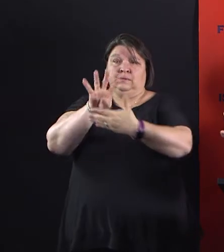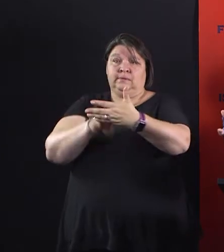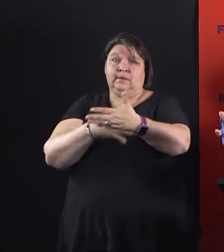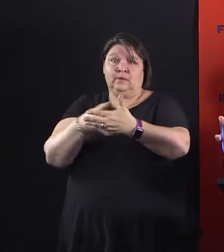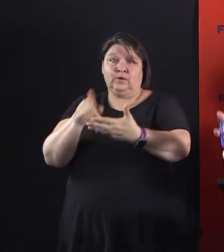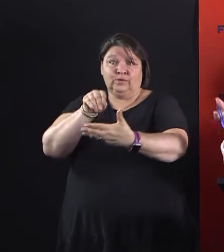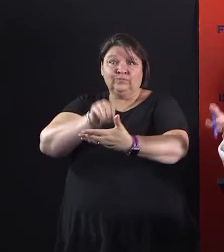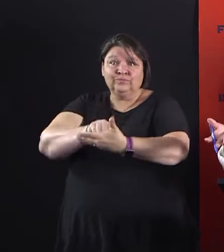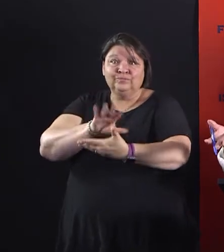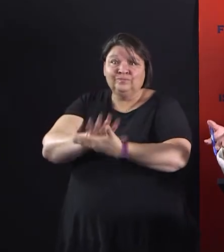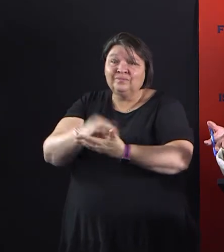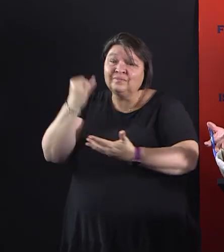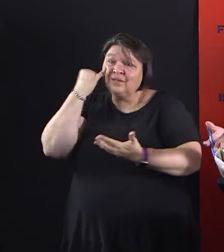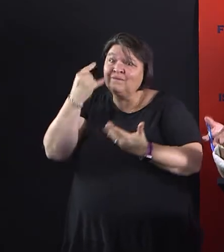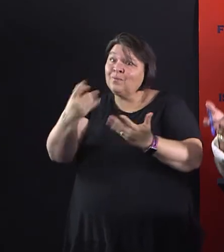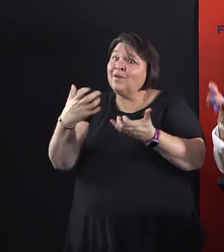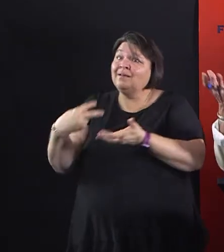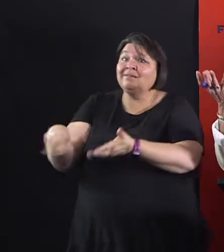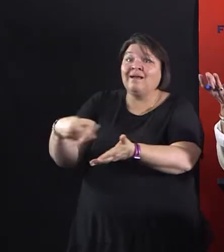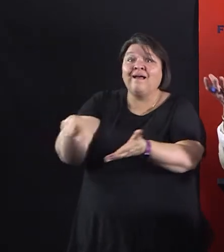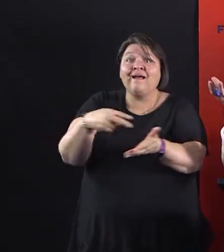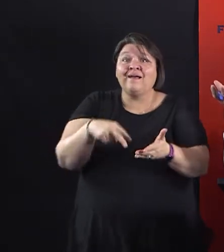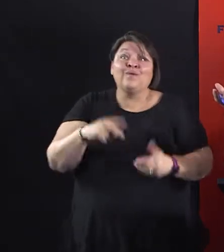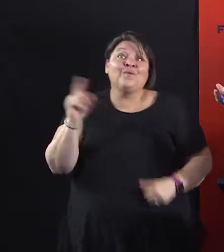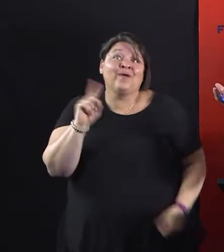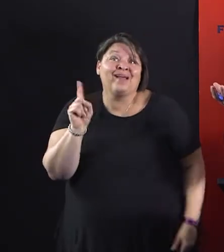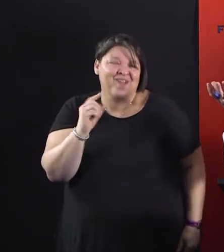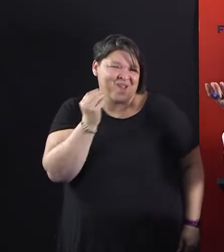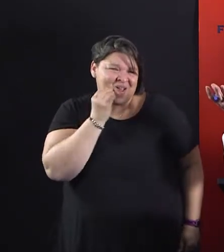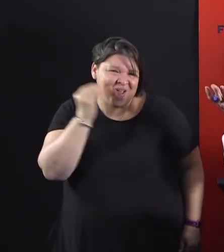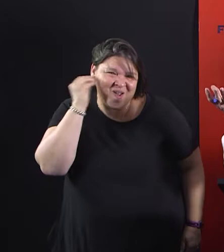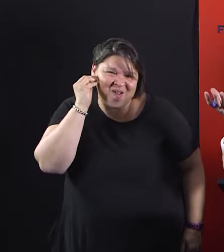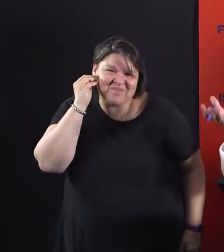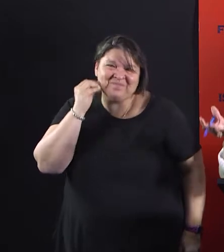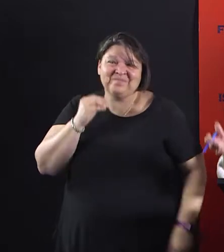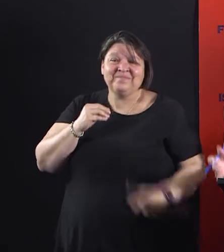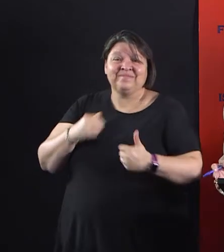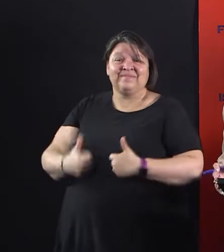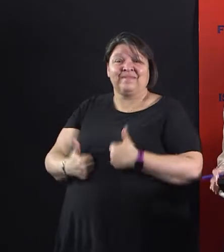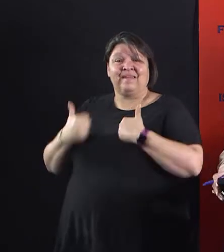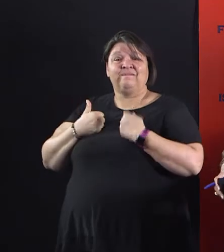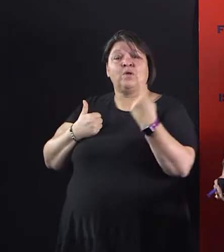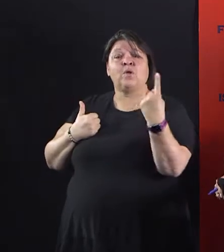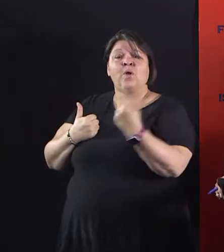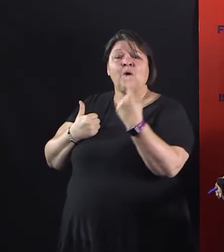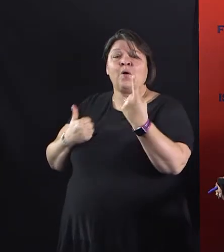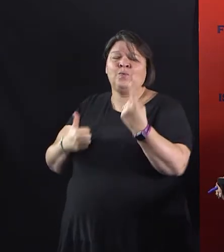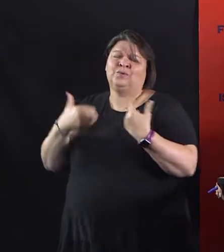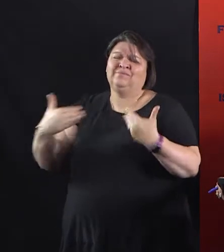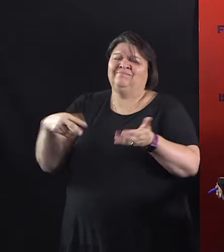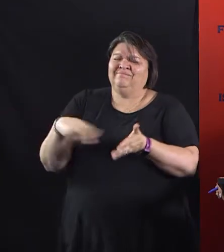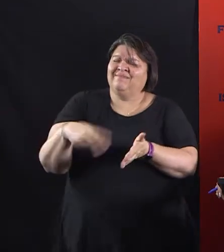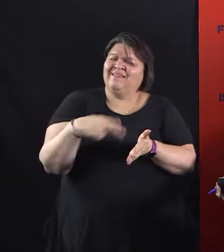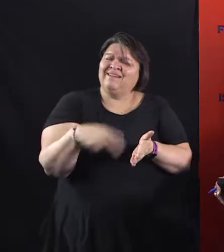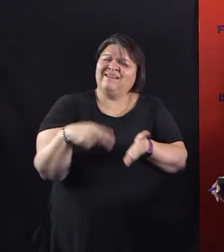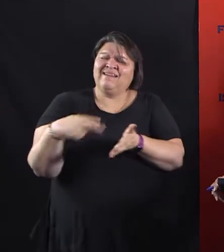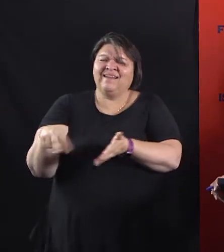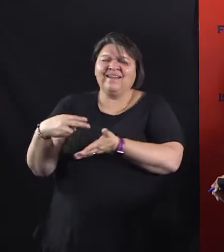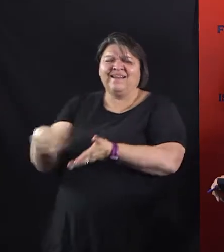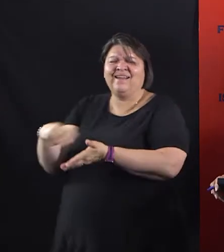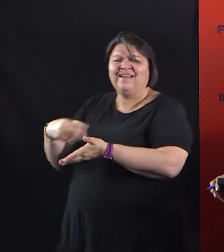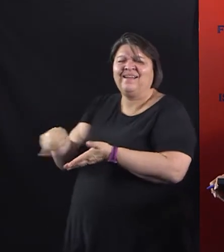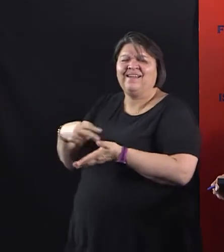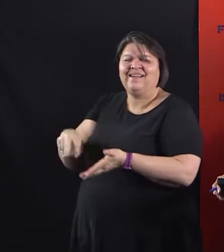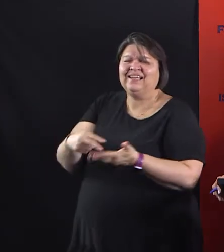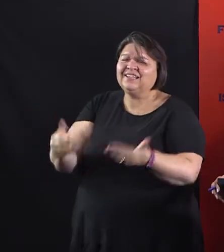with your partner at home. And if you live alone, then dance as if nobody's watching. Así que si ustedes quieren divertirse de una forma